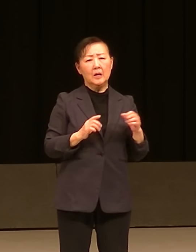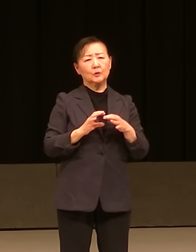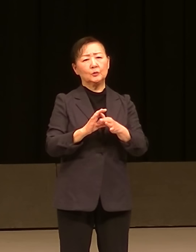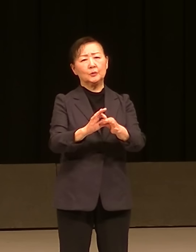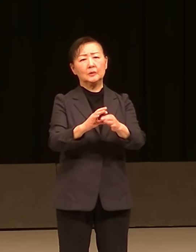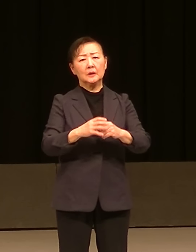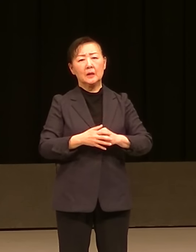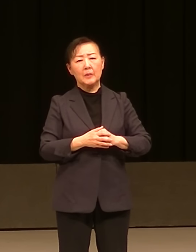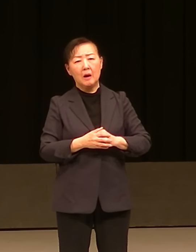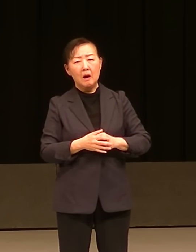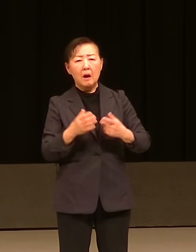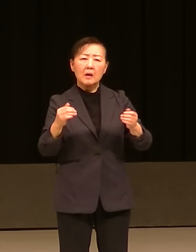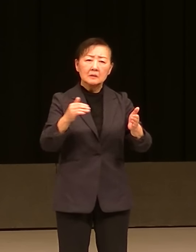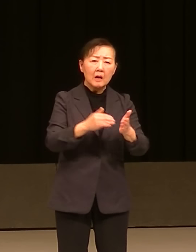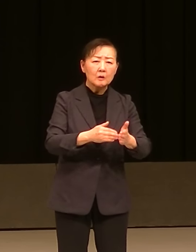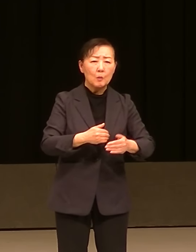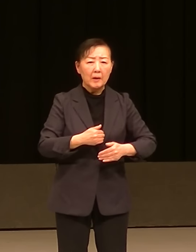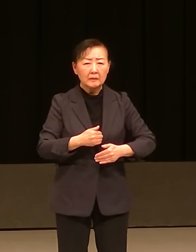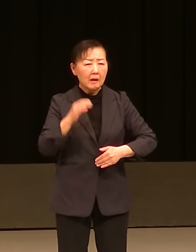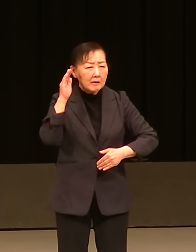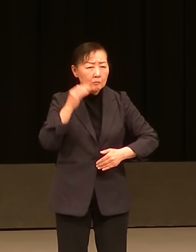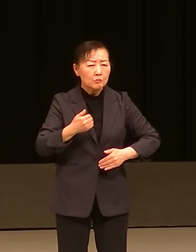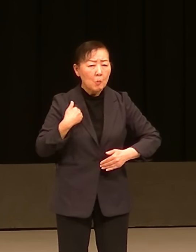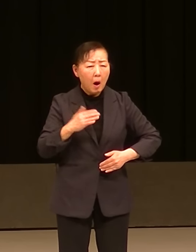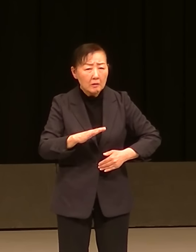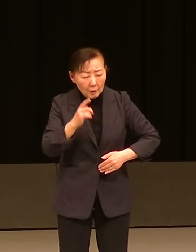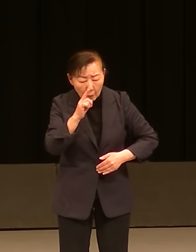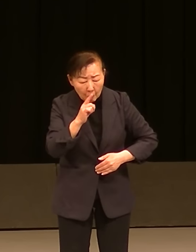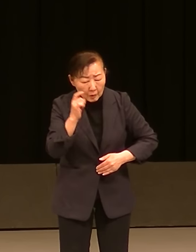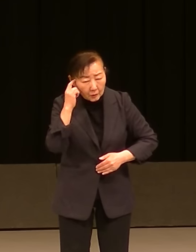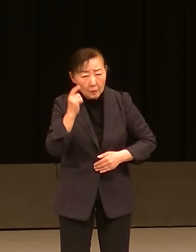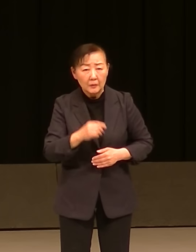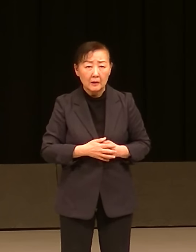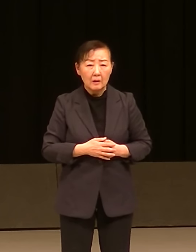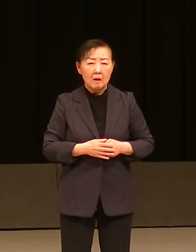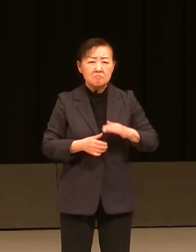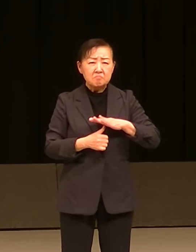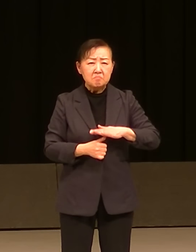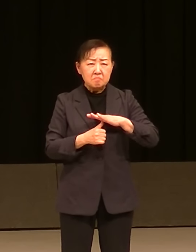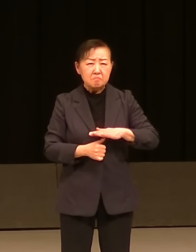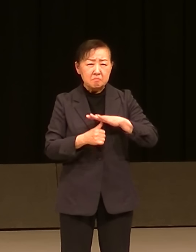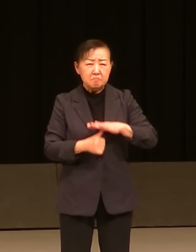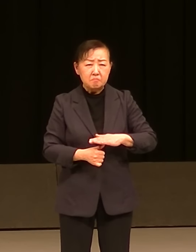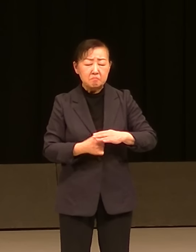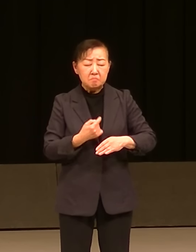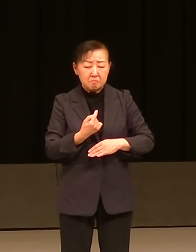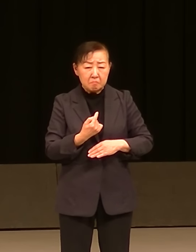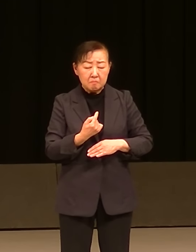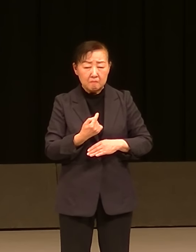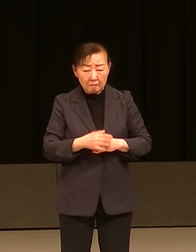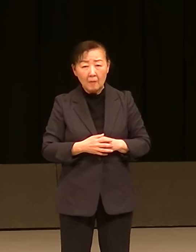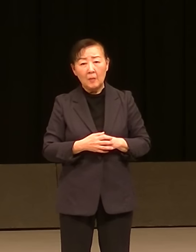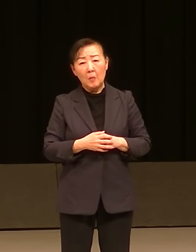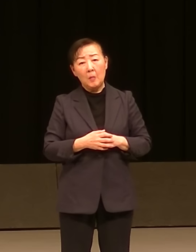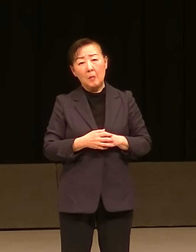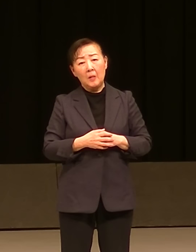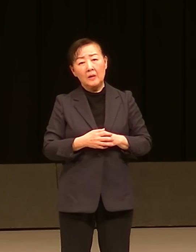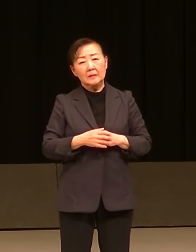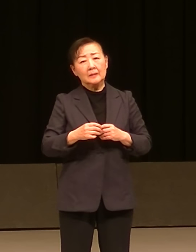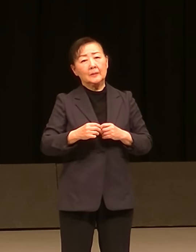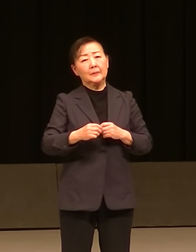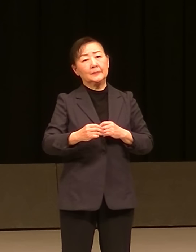らば、やっぱり最後まで聞いといた方がいいだろうと、思って、もう我慢して我慢して、このなるべく遠